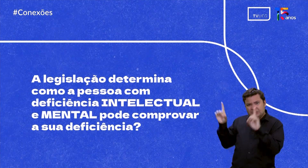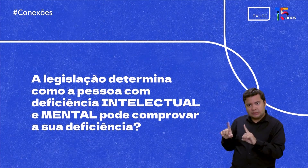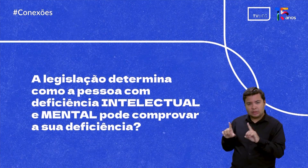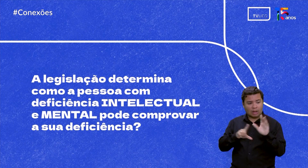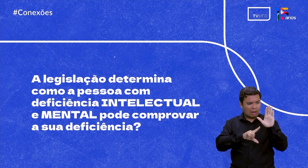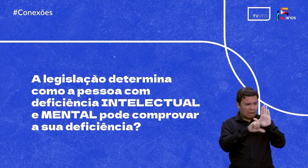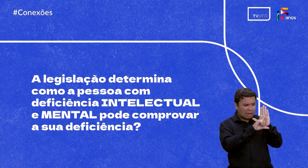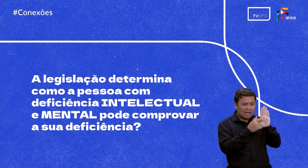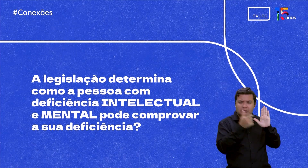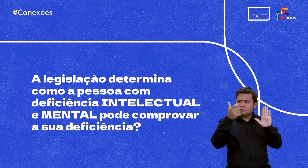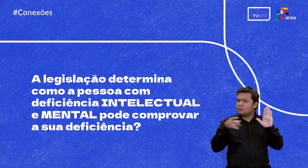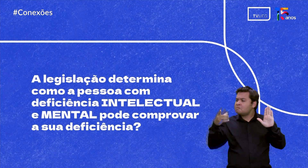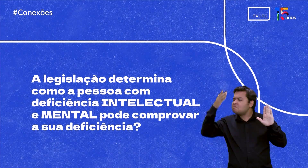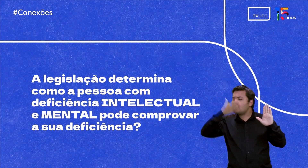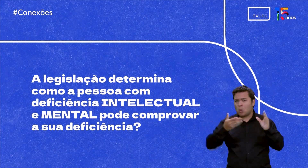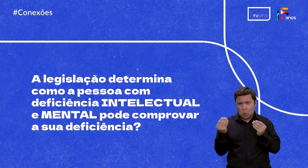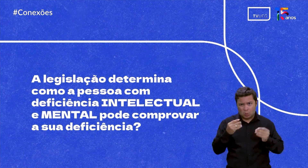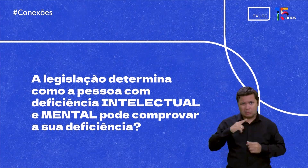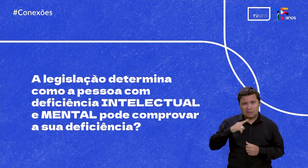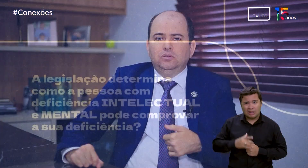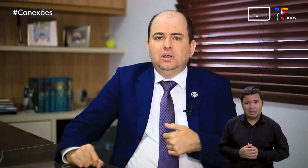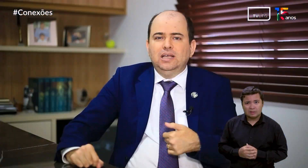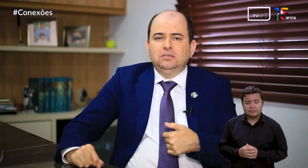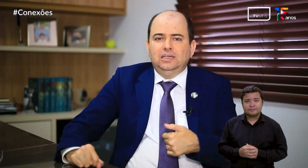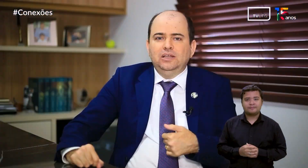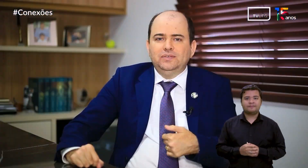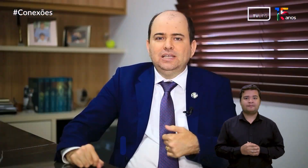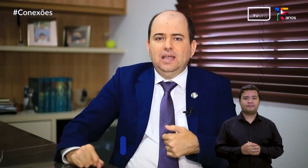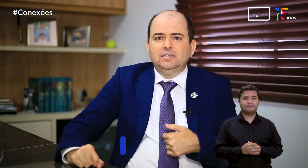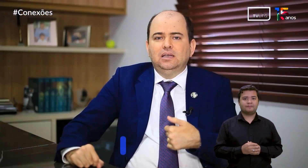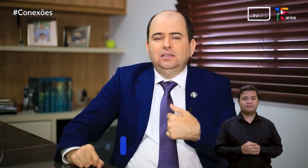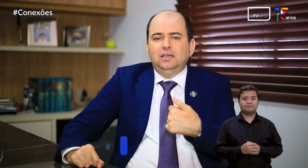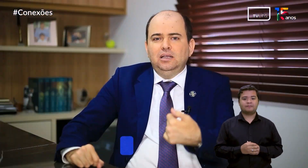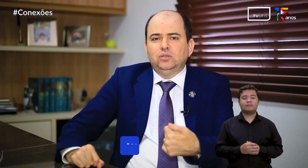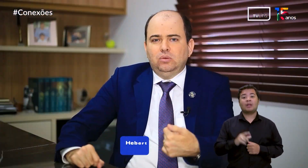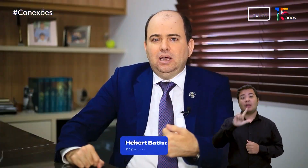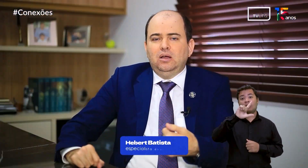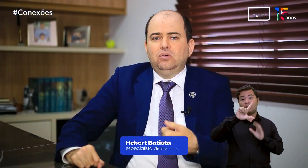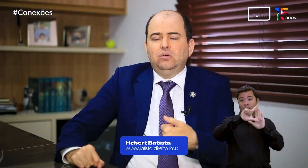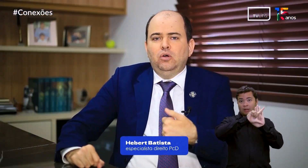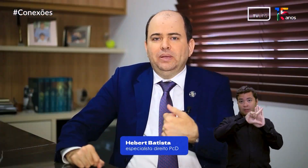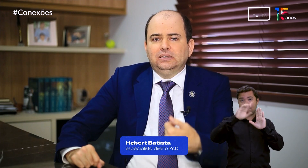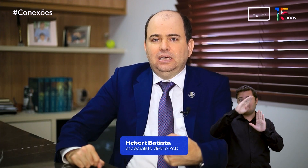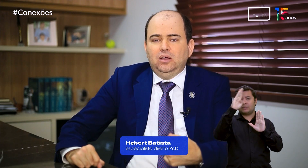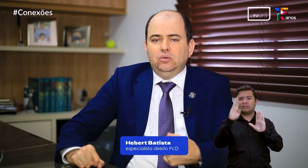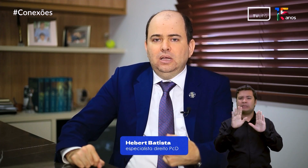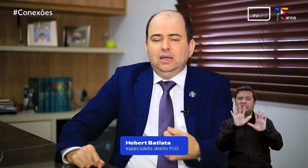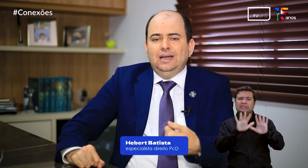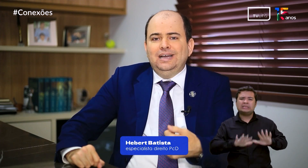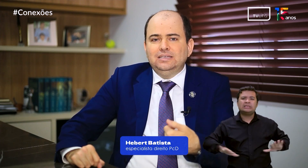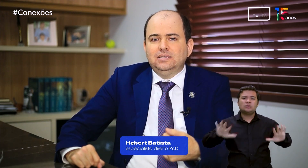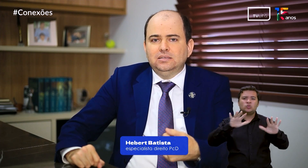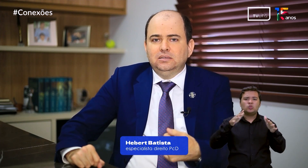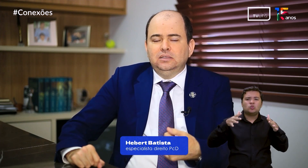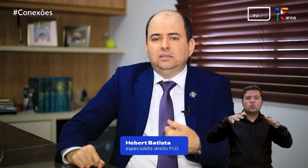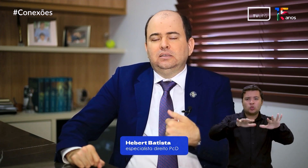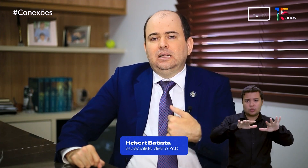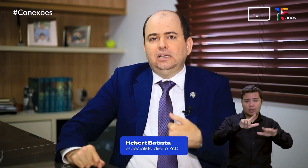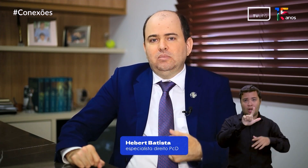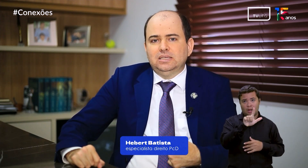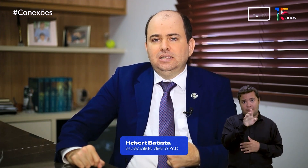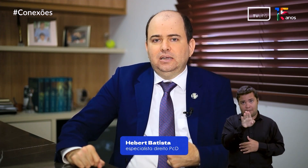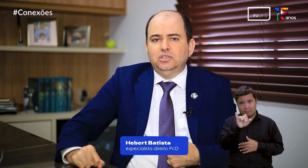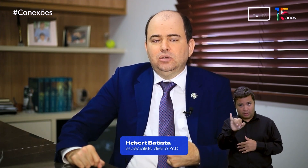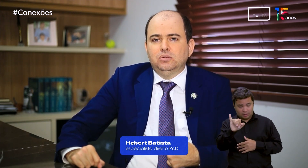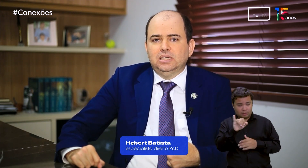sua deficiência? No caso da deficiência intelectual ou mental, antes da